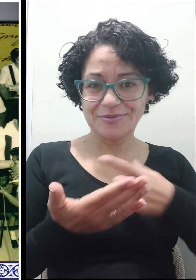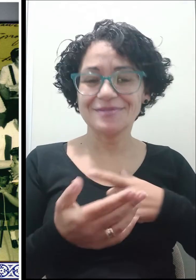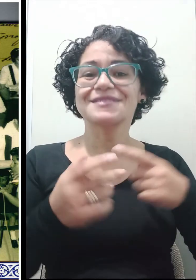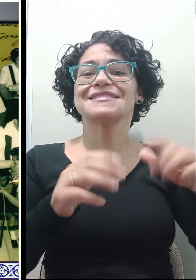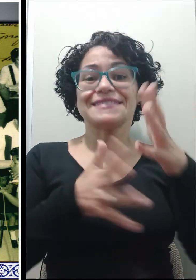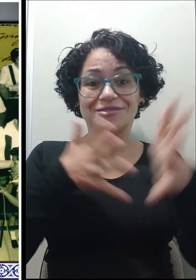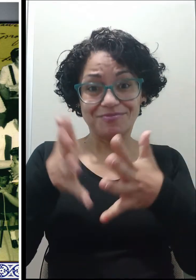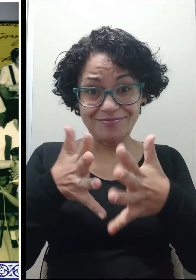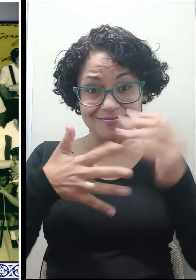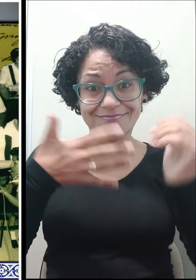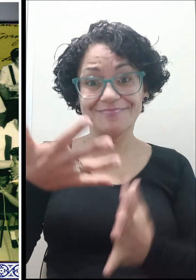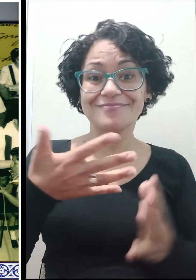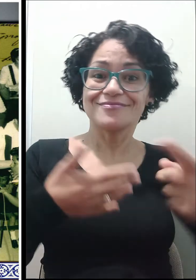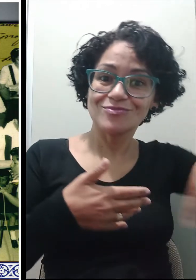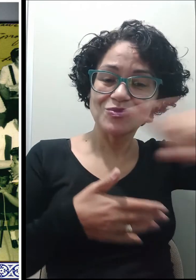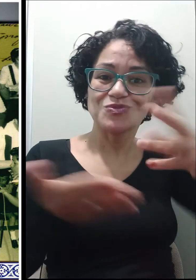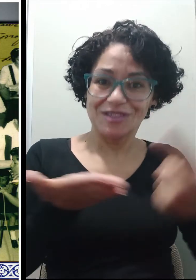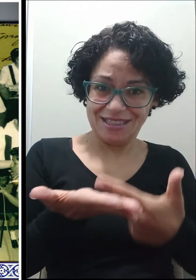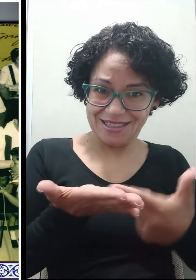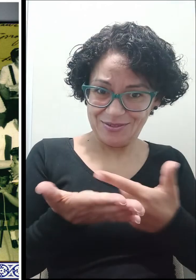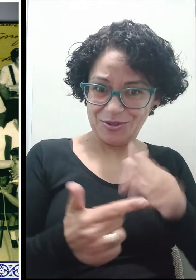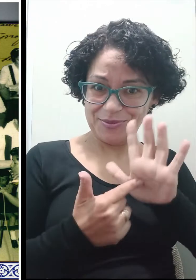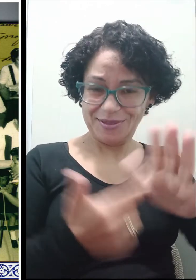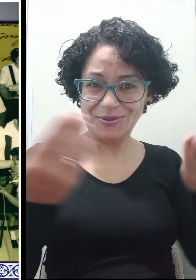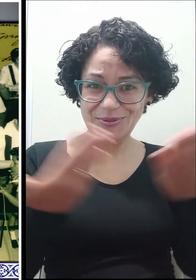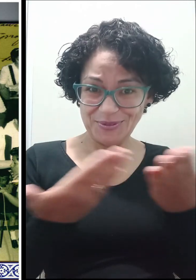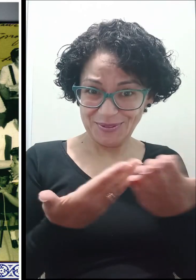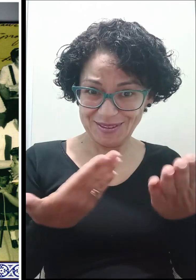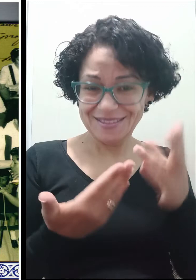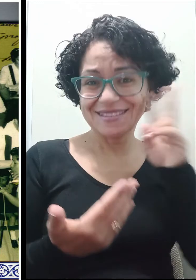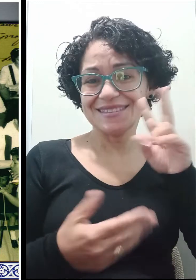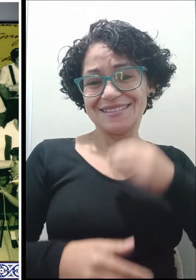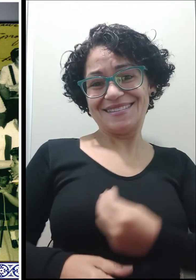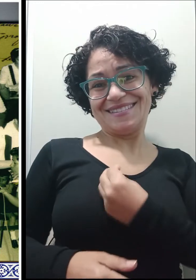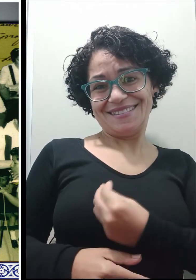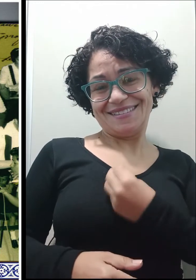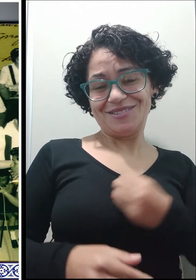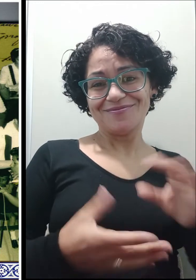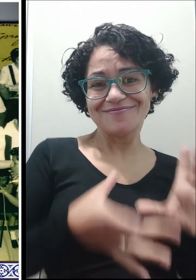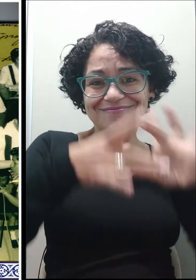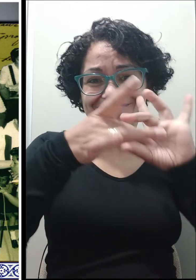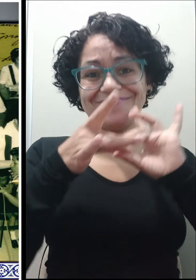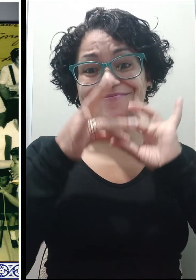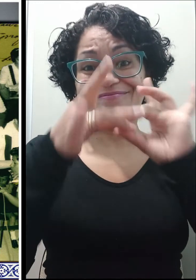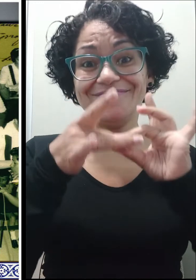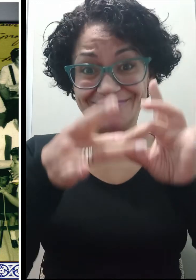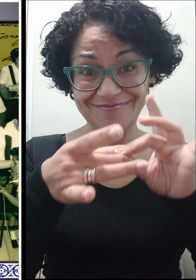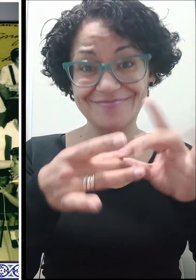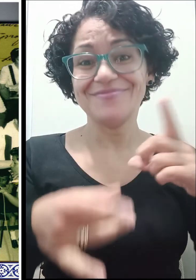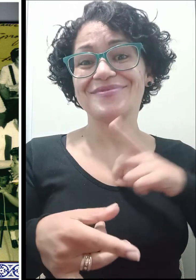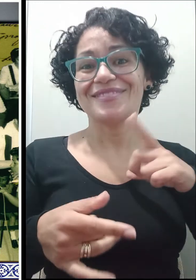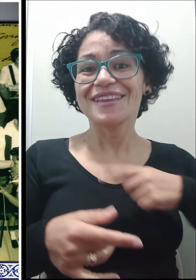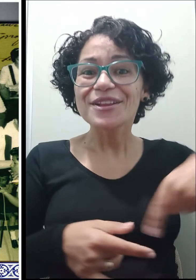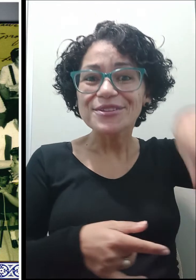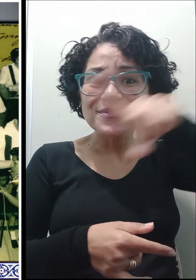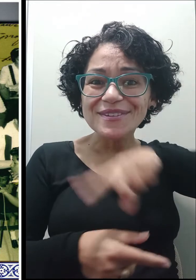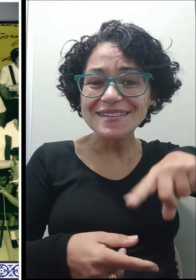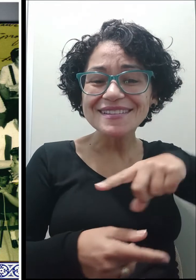de Libras, história e vivências se entrelaçam,